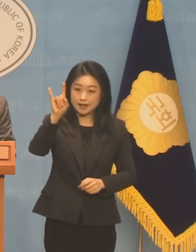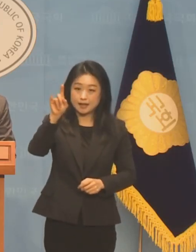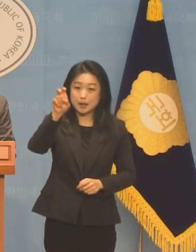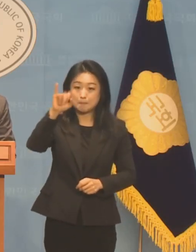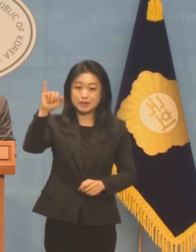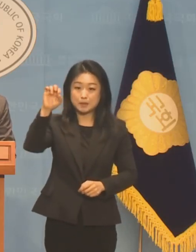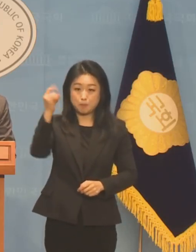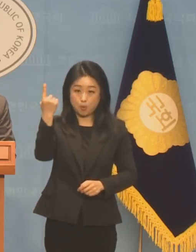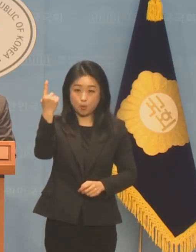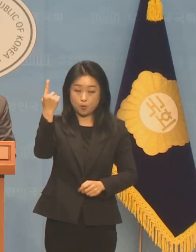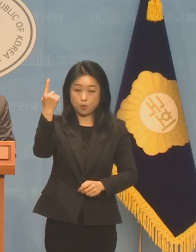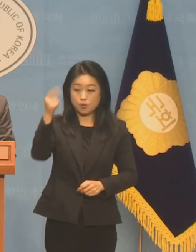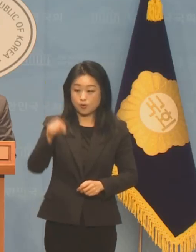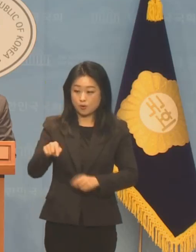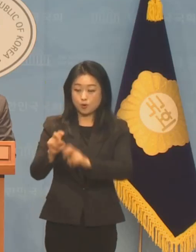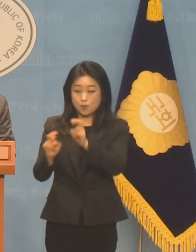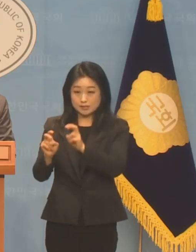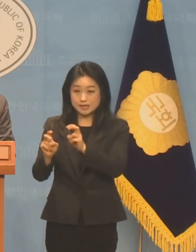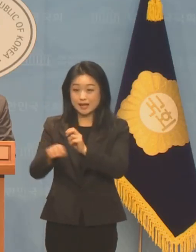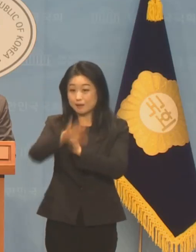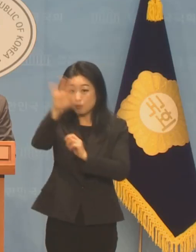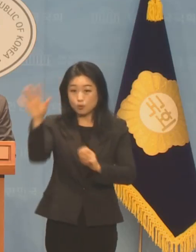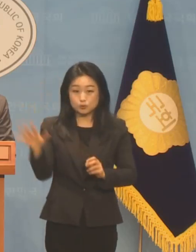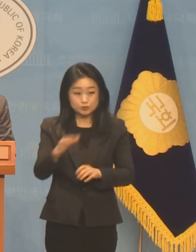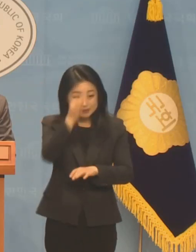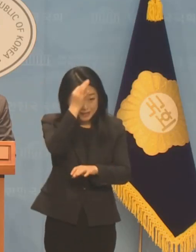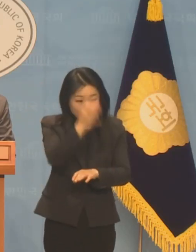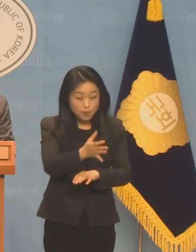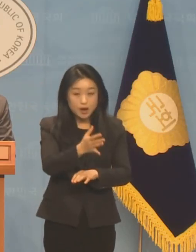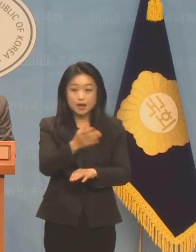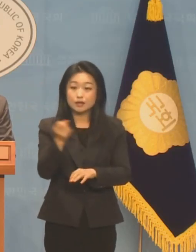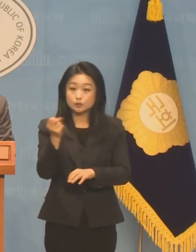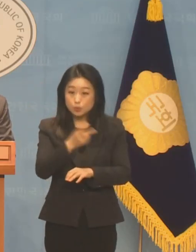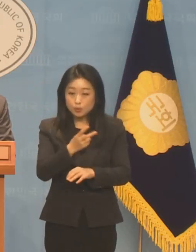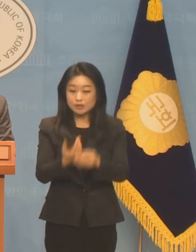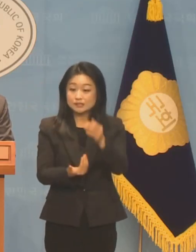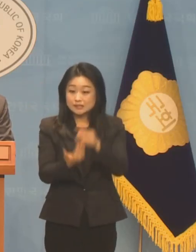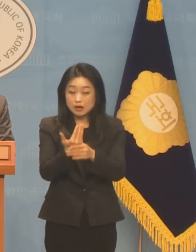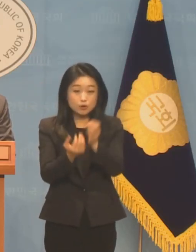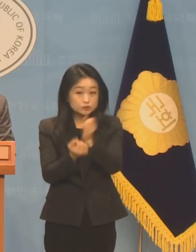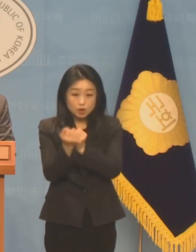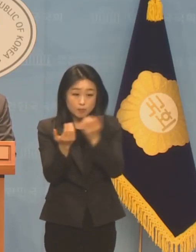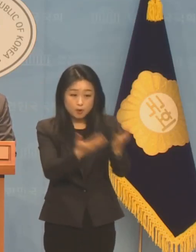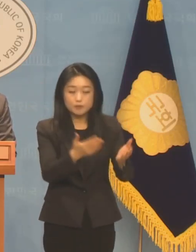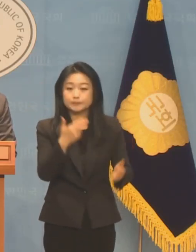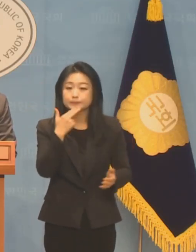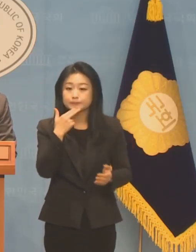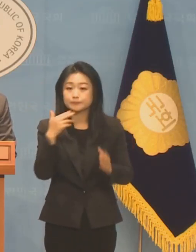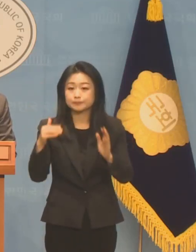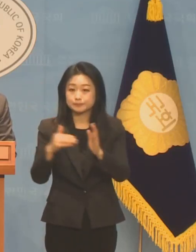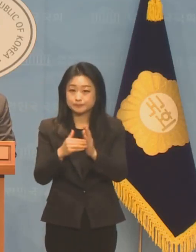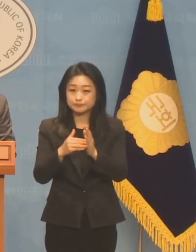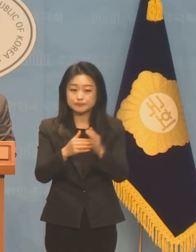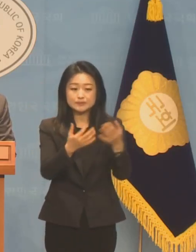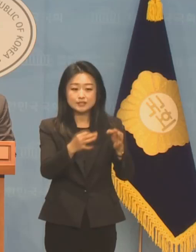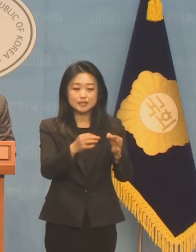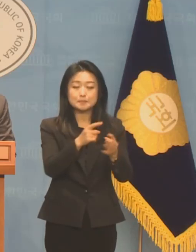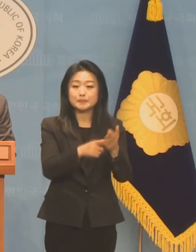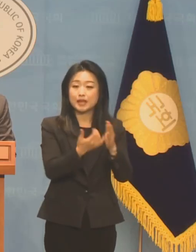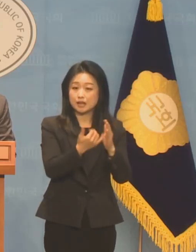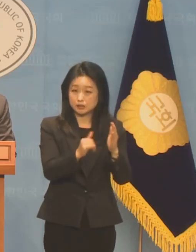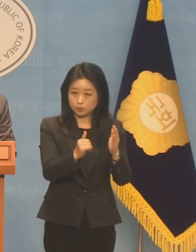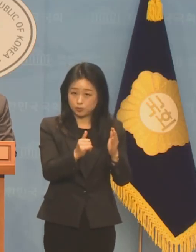현대미포와 대한마린산업 모두 사과나 사고 경위에 대한 설명은 없었습니다. 김 씨 유족들을